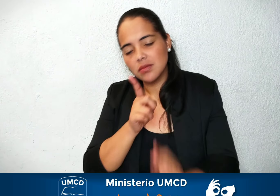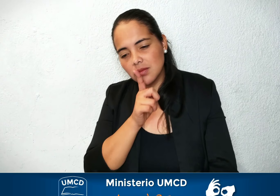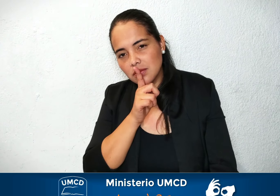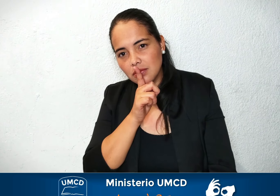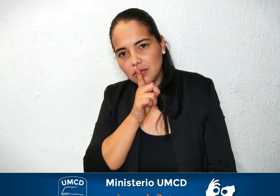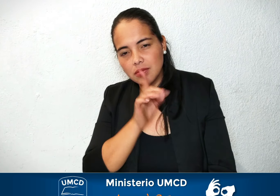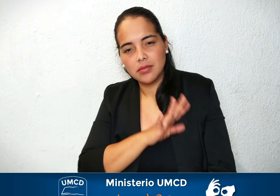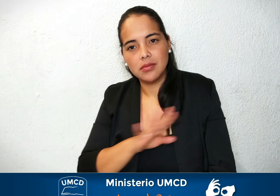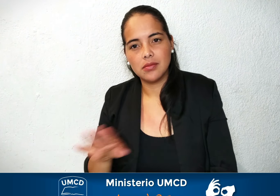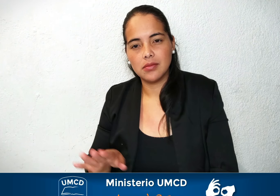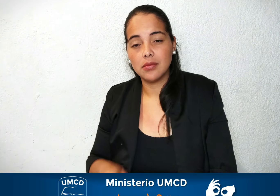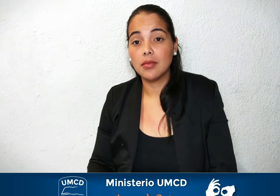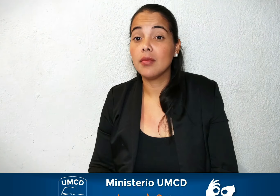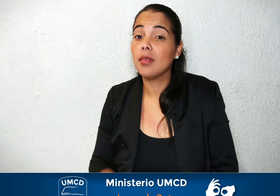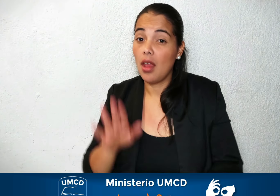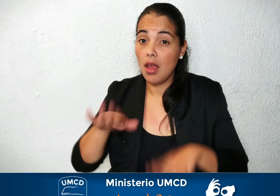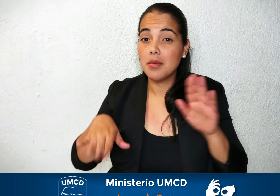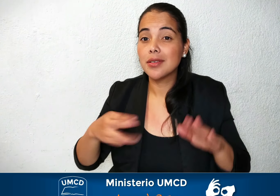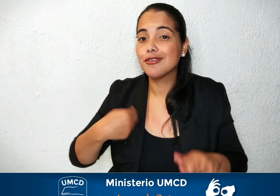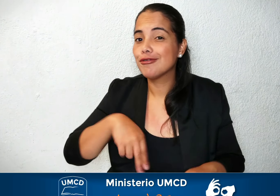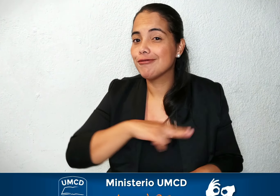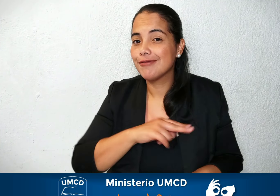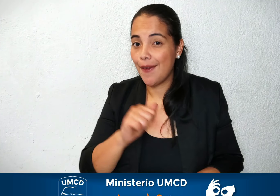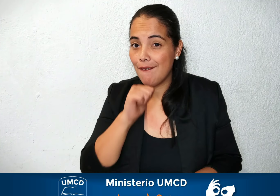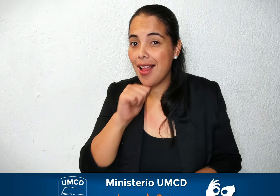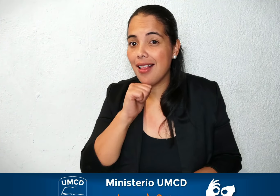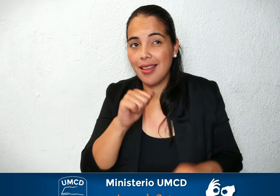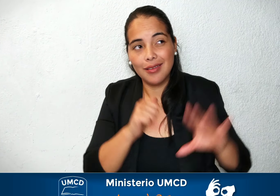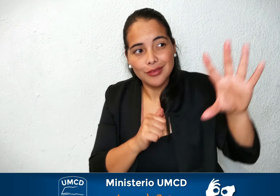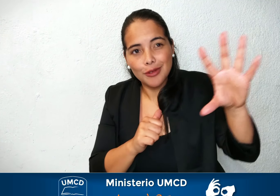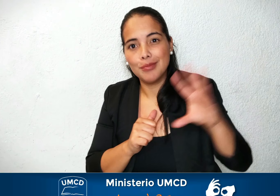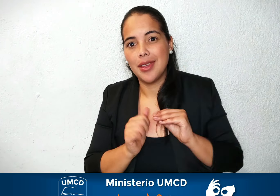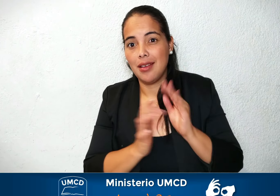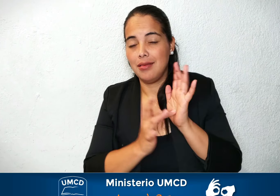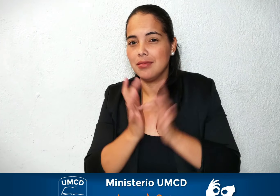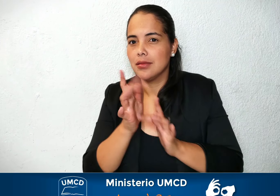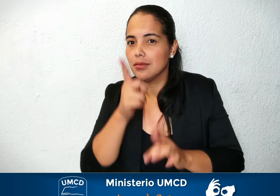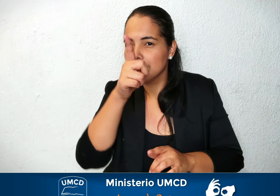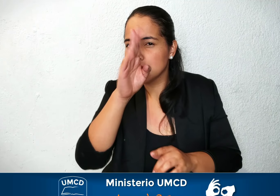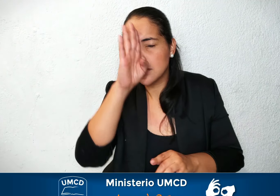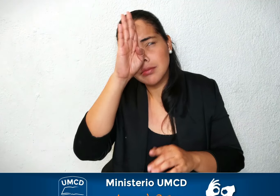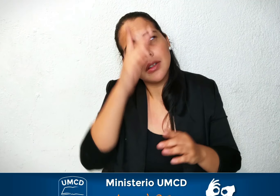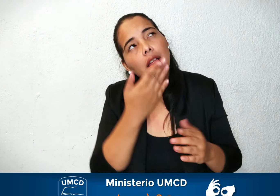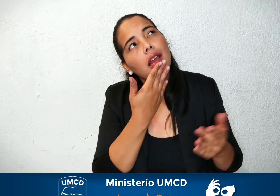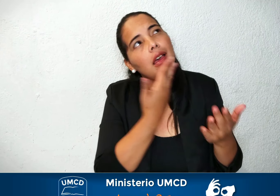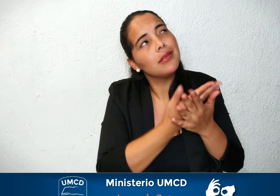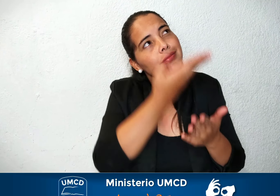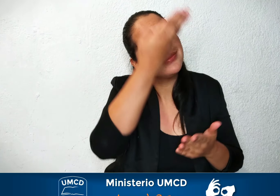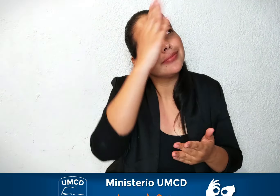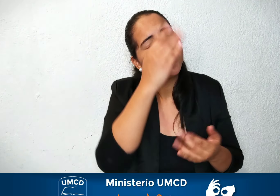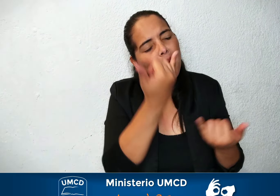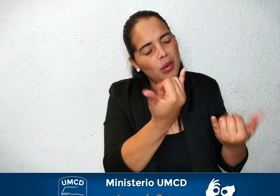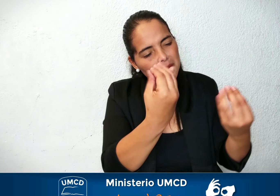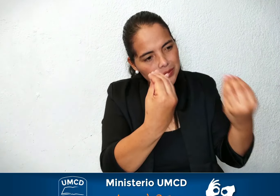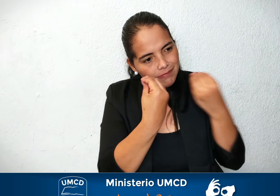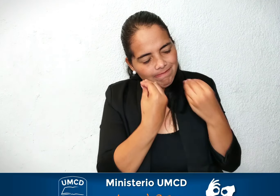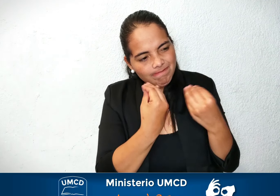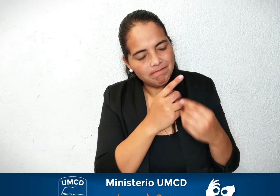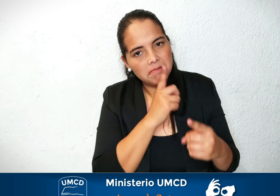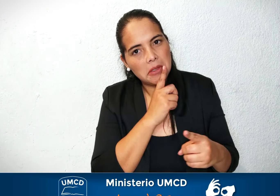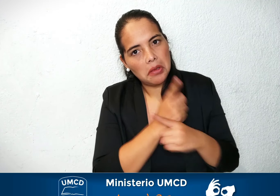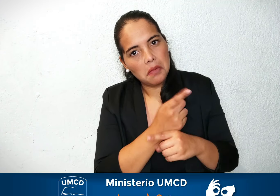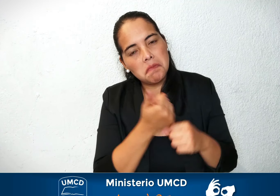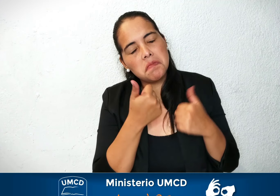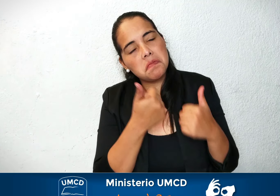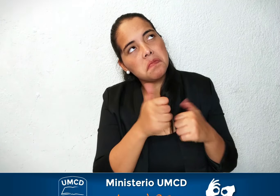restituir la justicia. A veces nos falta mucho de eso. Debemos dar gracias al Señor de que Él